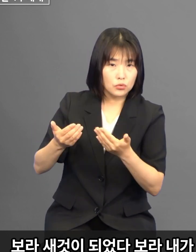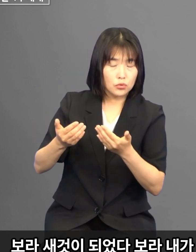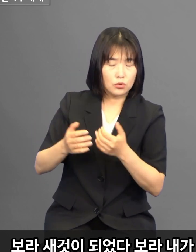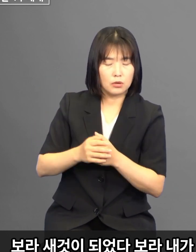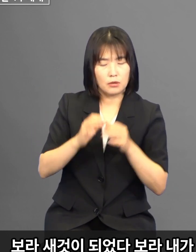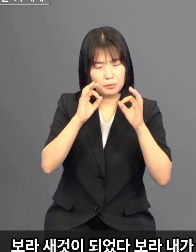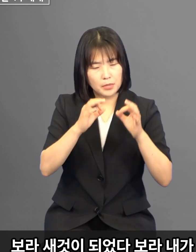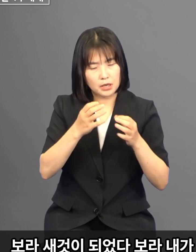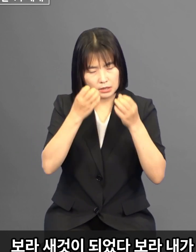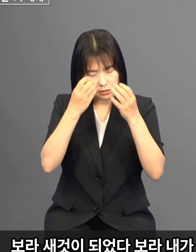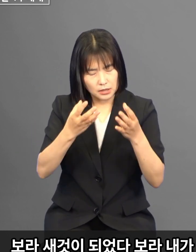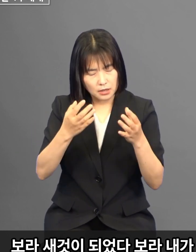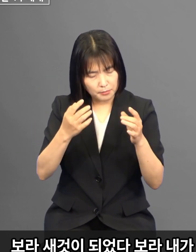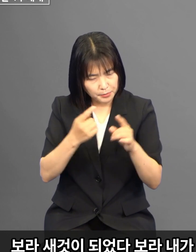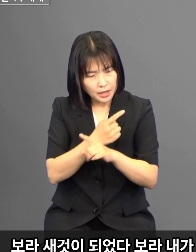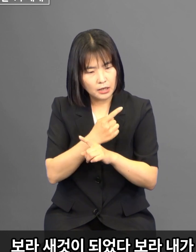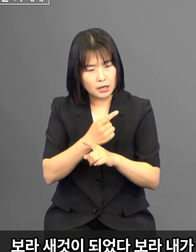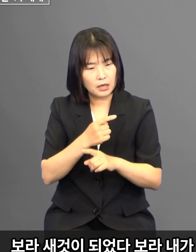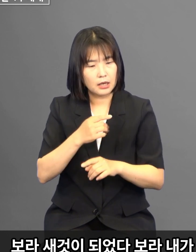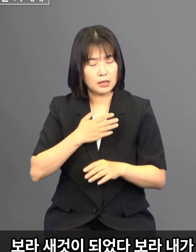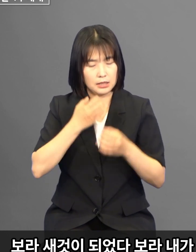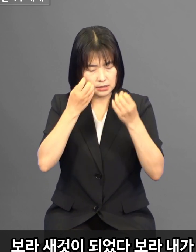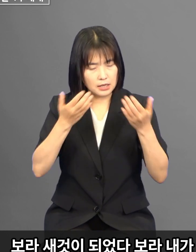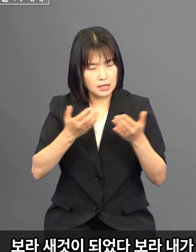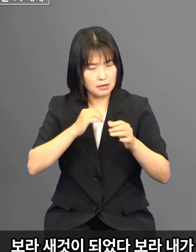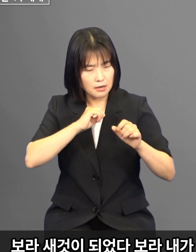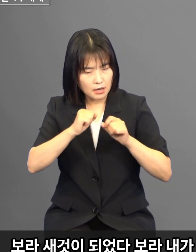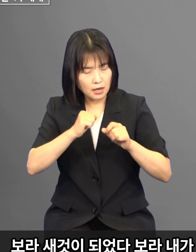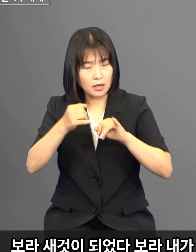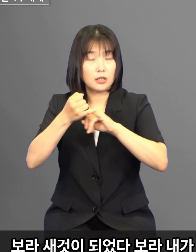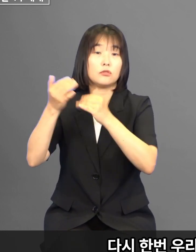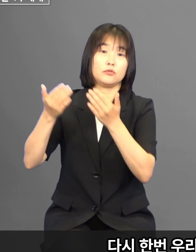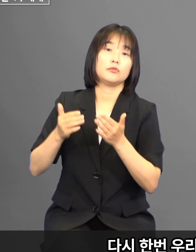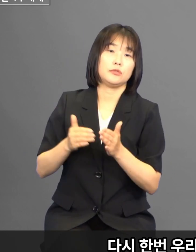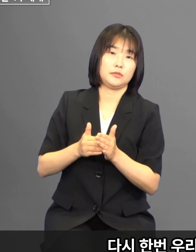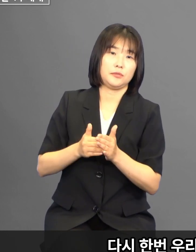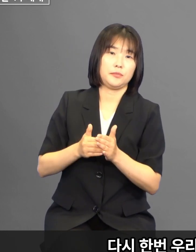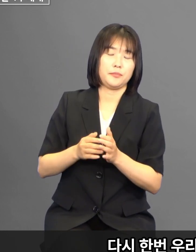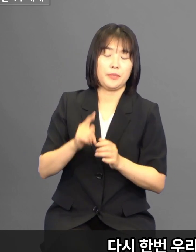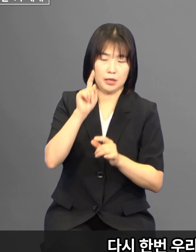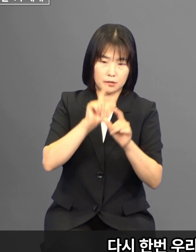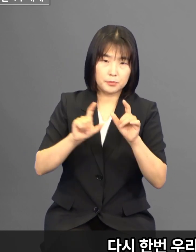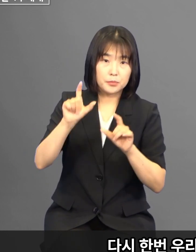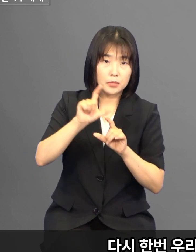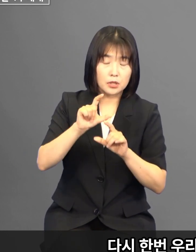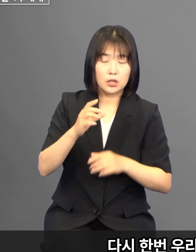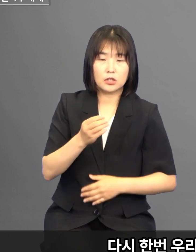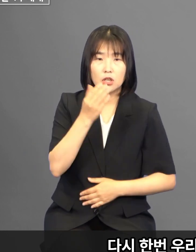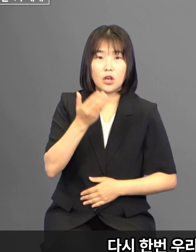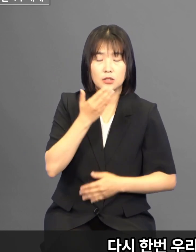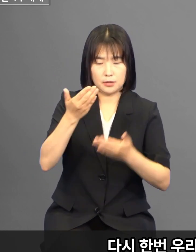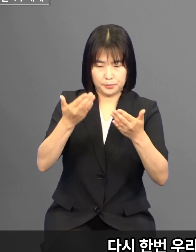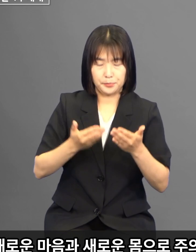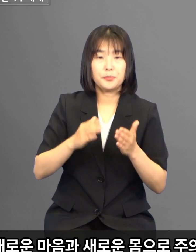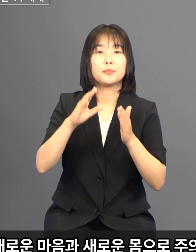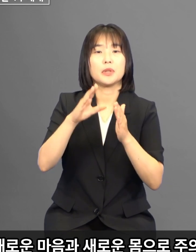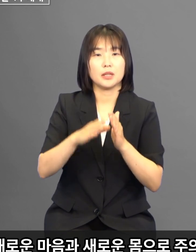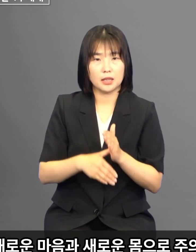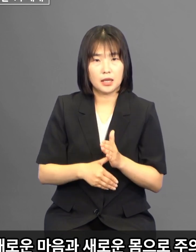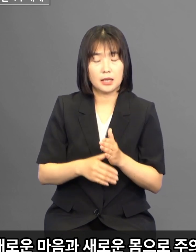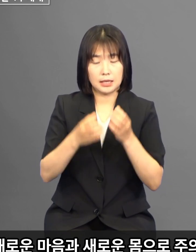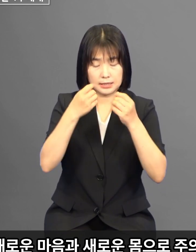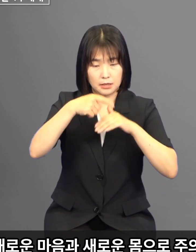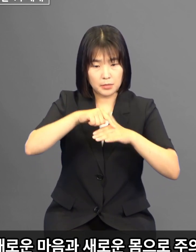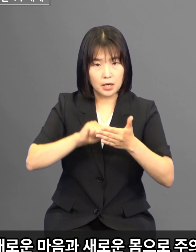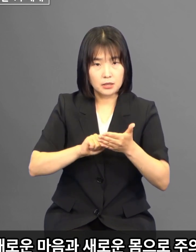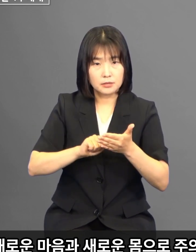것이 되었도다. 보라 내가 새 일을 행할 것이라고 약속해 주셨습니다. 다시 한번 우리가 성찬을 오늘 받을 때에 새로운